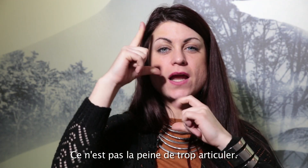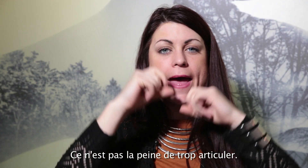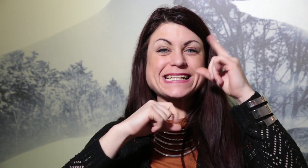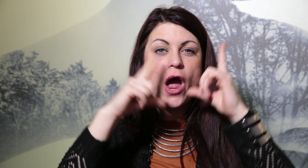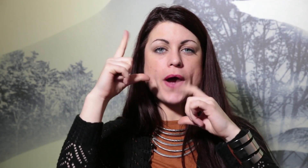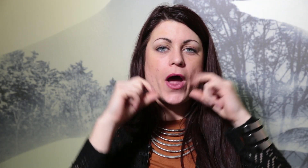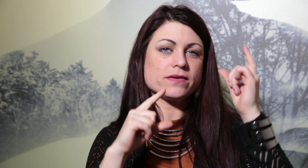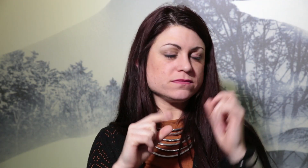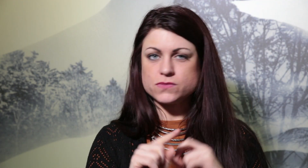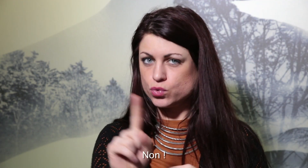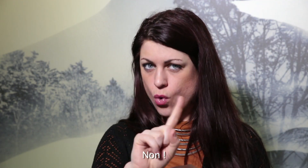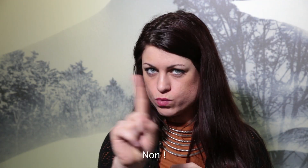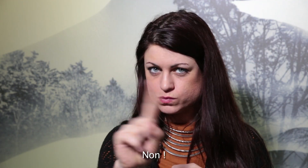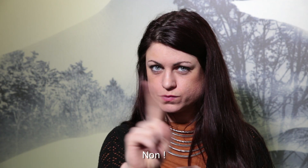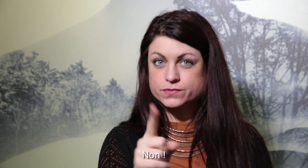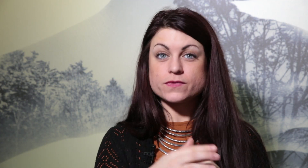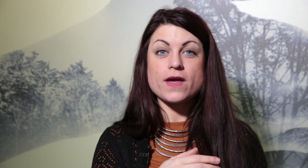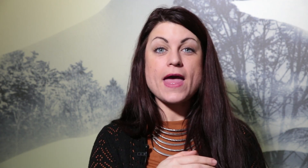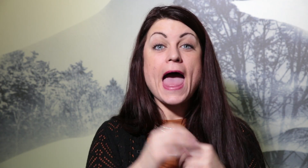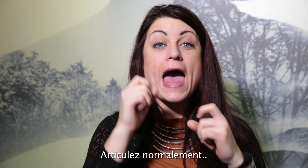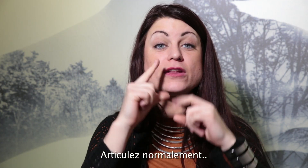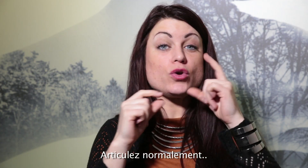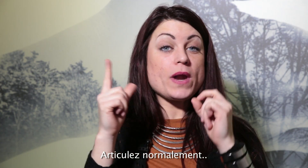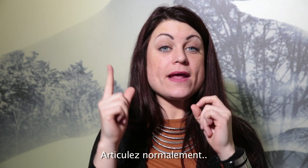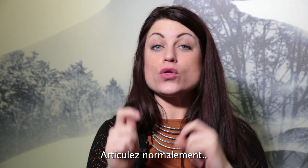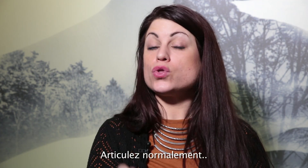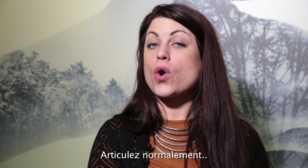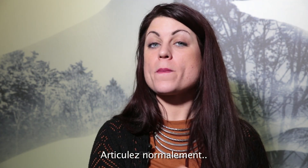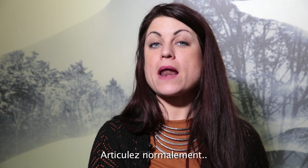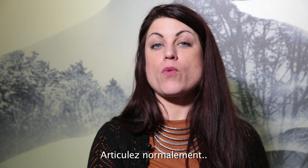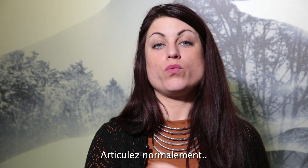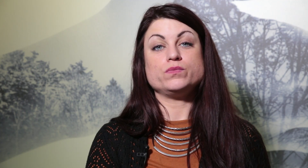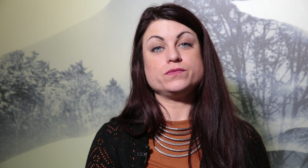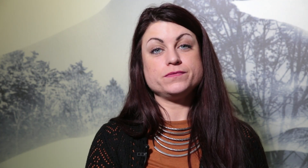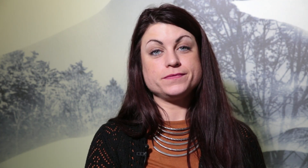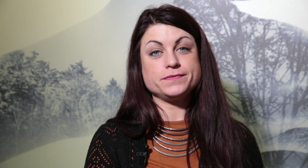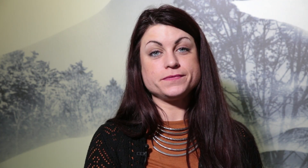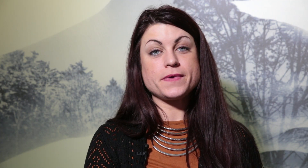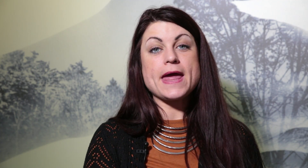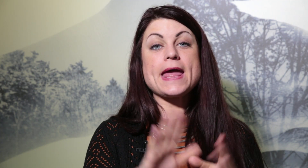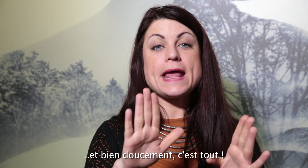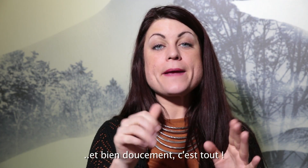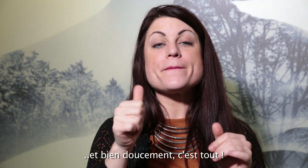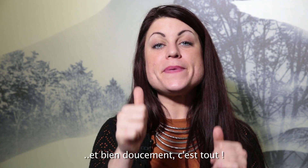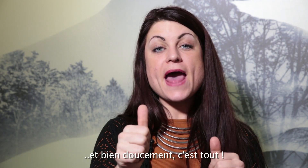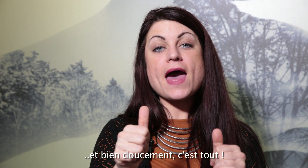d'articuler normalement et bien